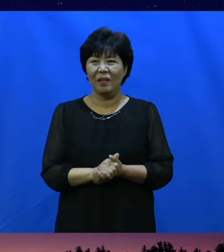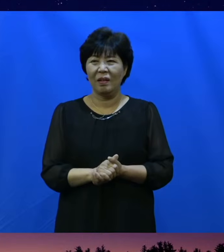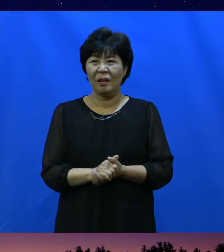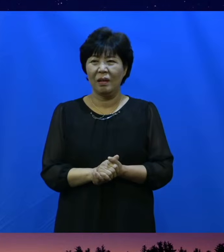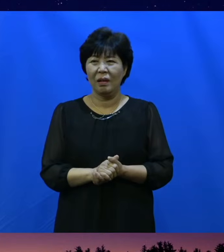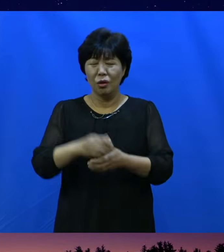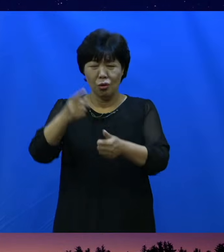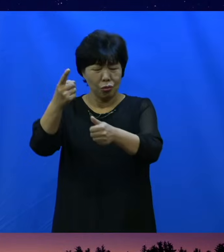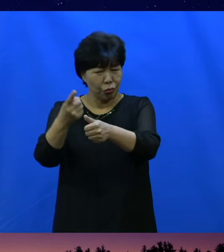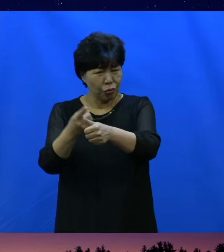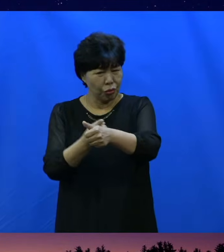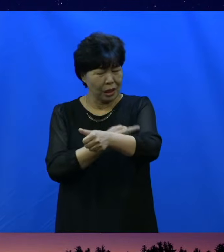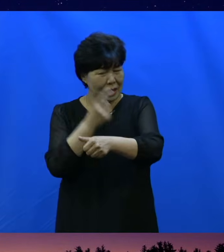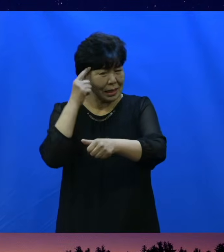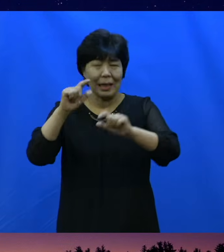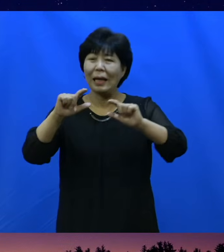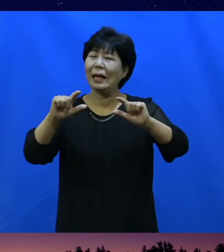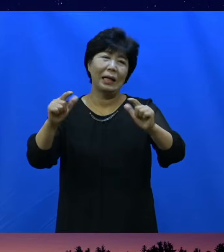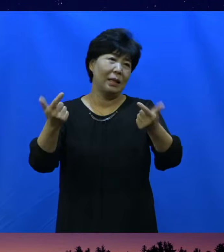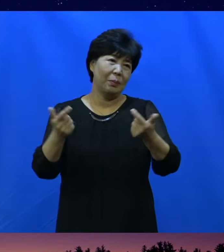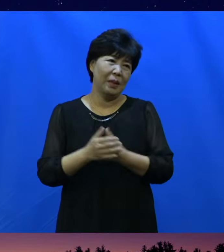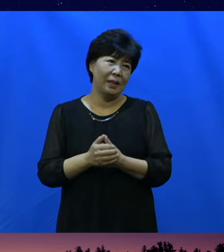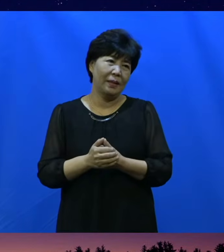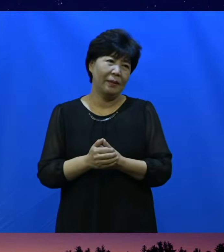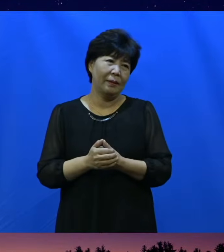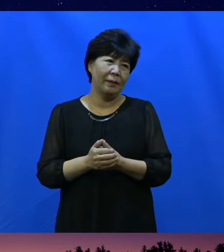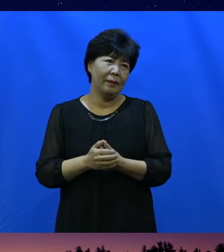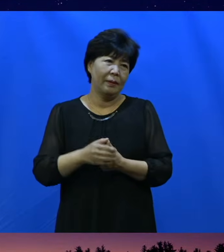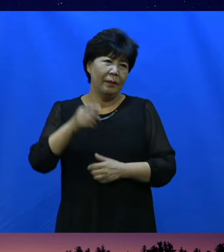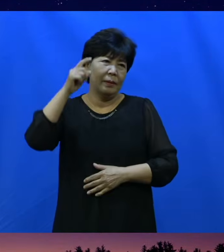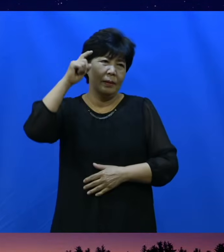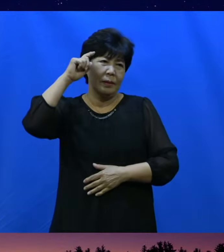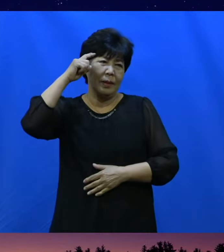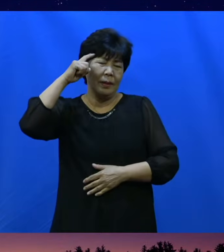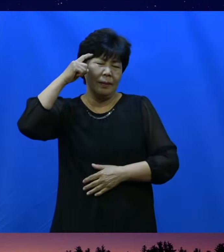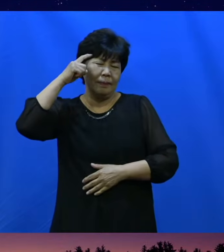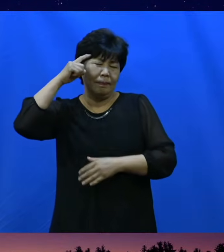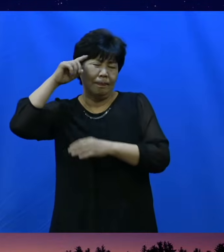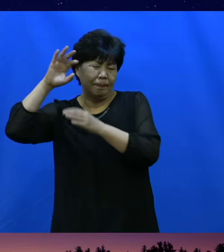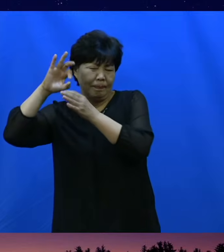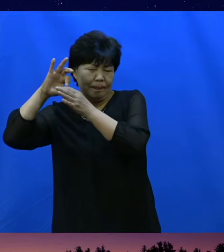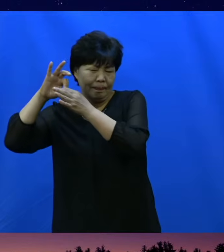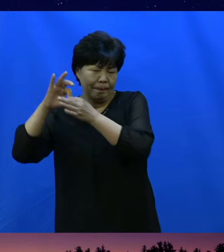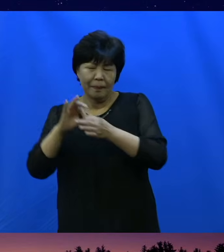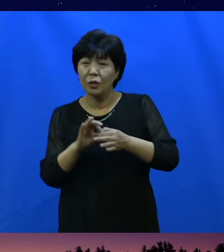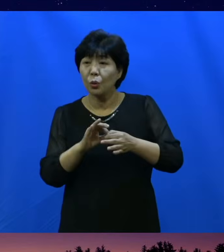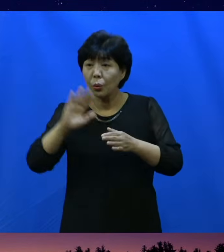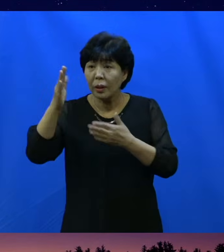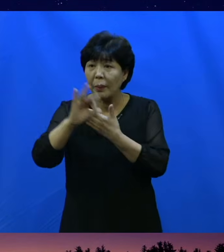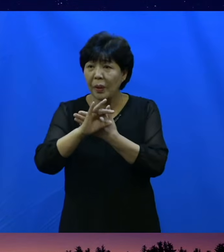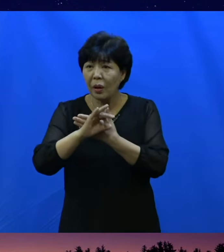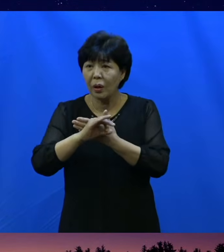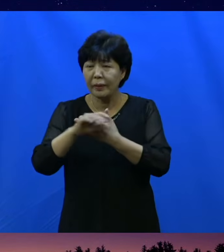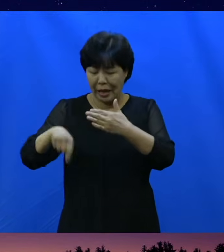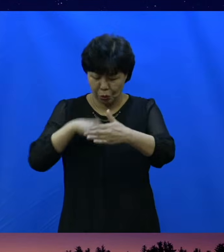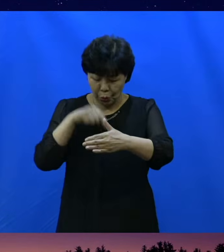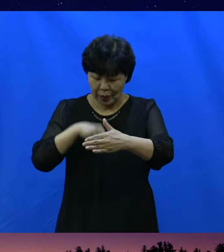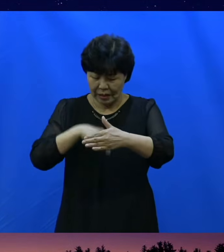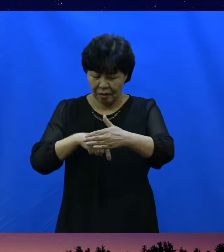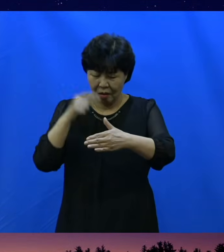그니 아니에요. 그 생각이 내 안에 자리를 잡고 있다면 그래서 영적 전쟁이 안에서 벌어지고 있다고 봐야 되는 거죠.